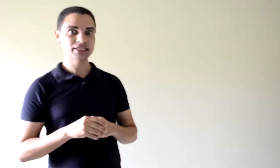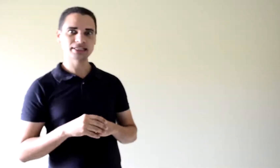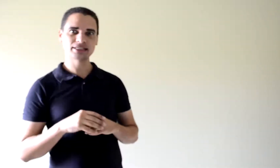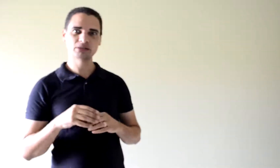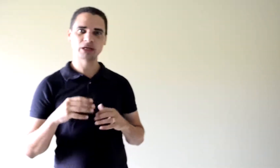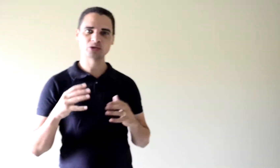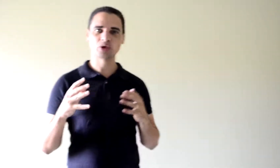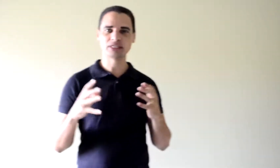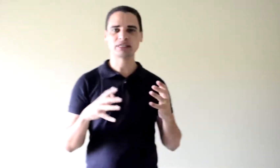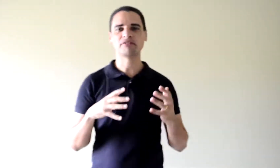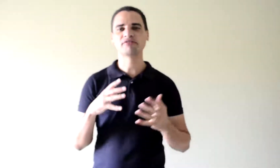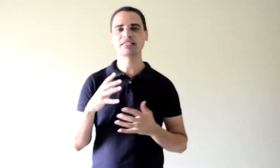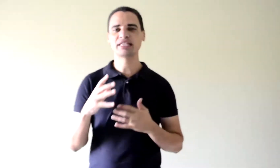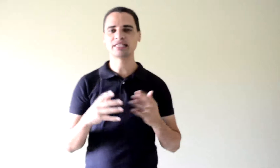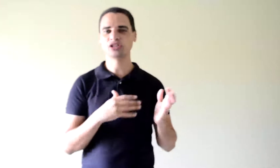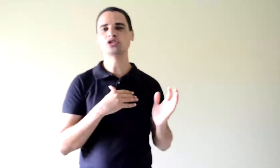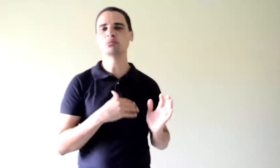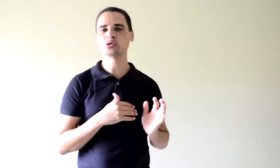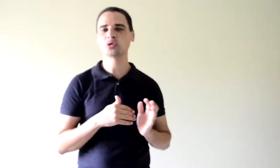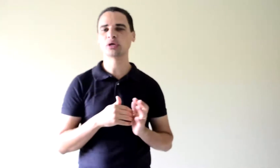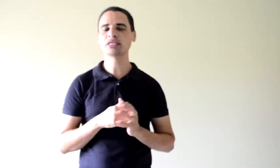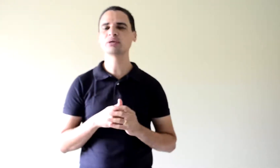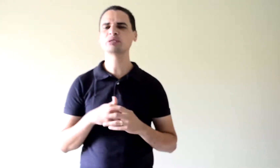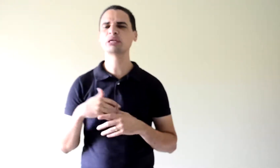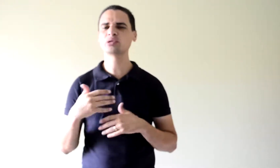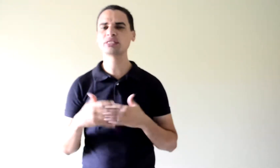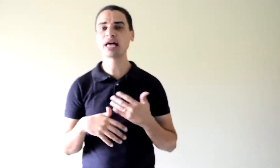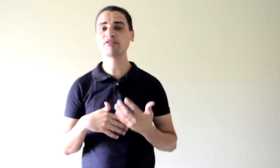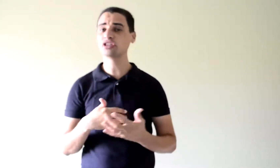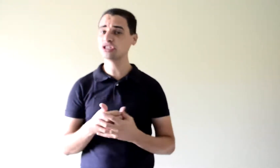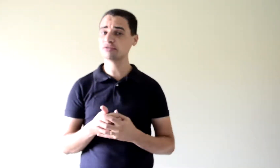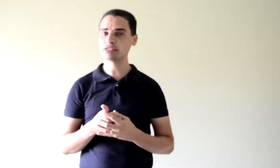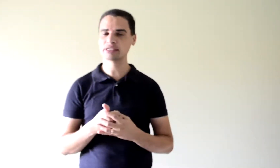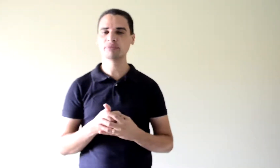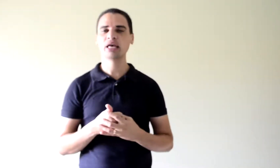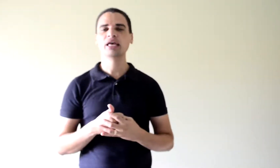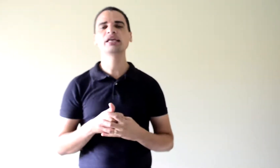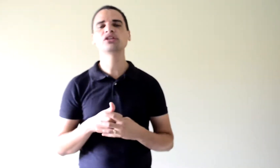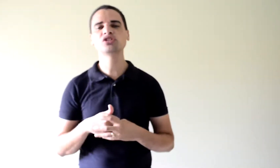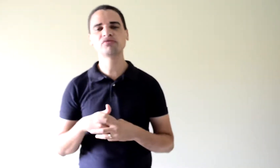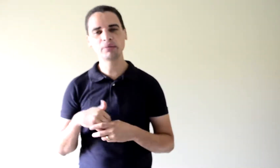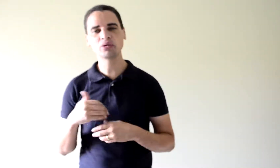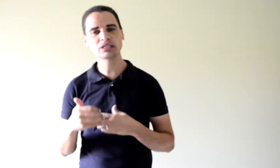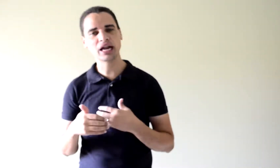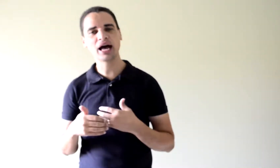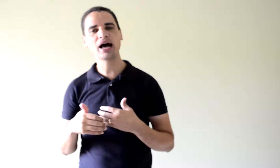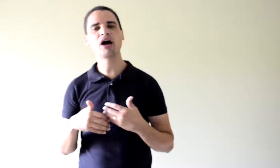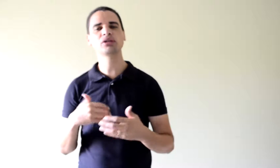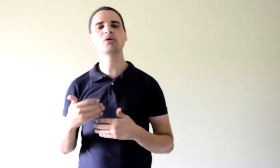essas expressões faciais que a gente mostrou aqui são expressões afetivas e que a gente vai mostrar ao